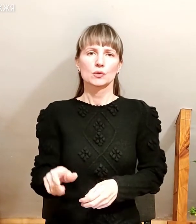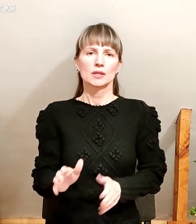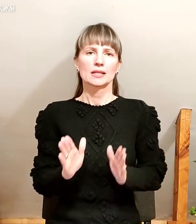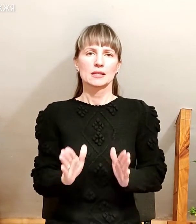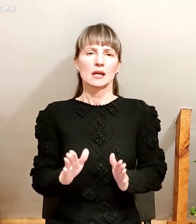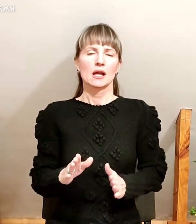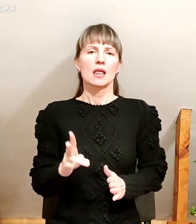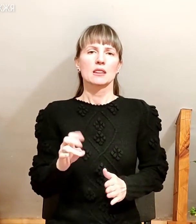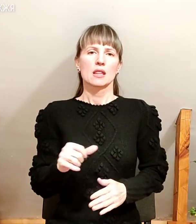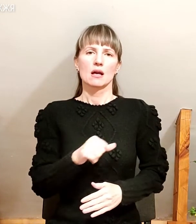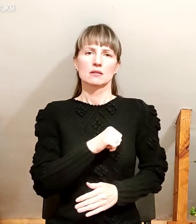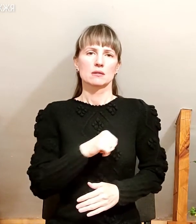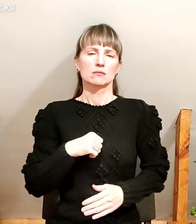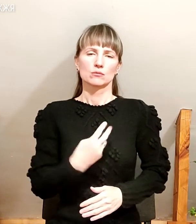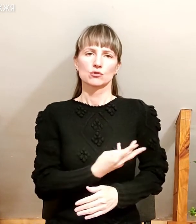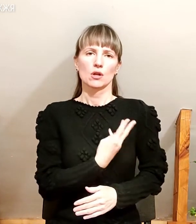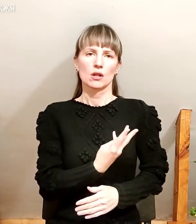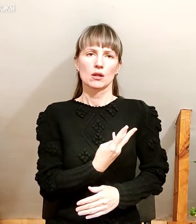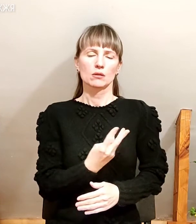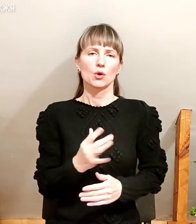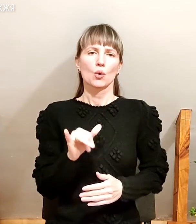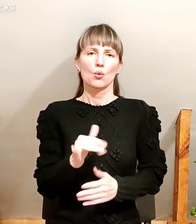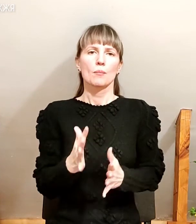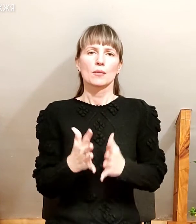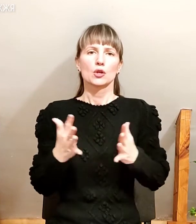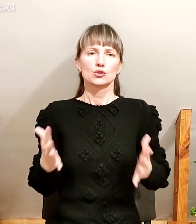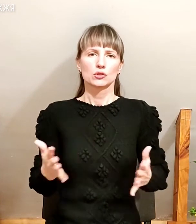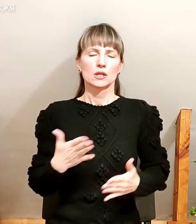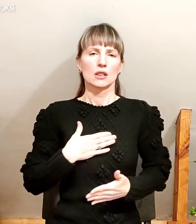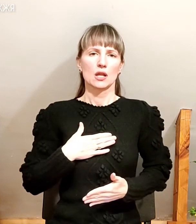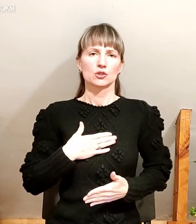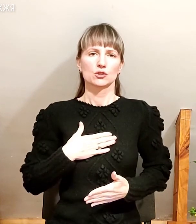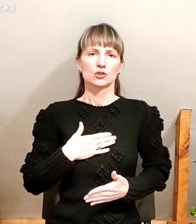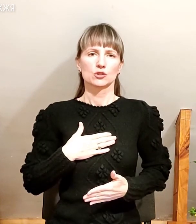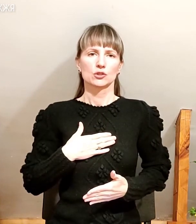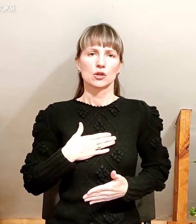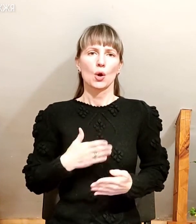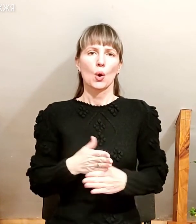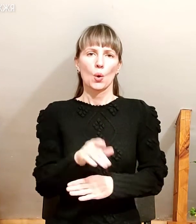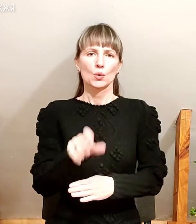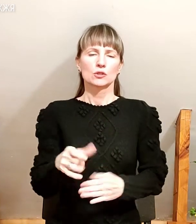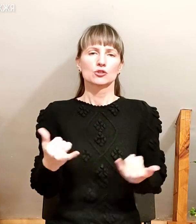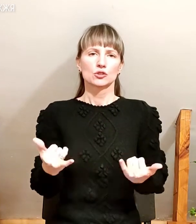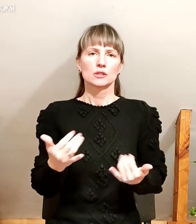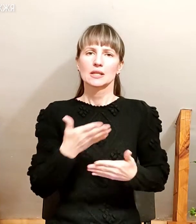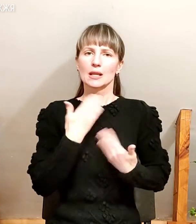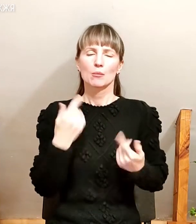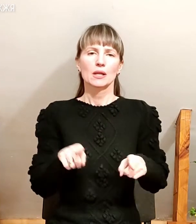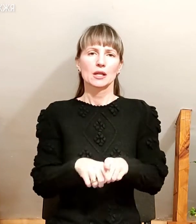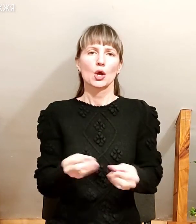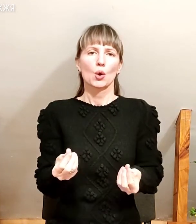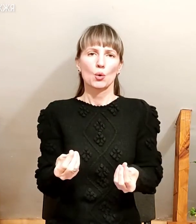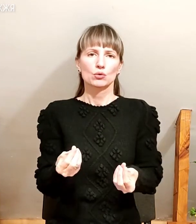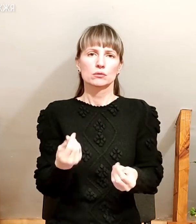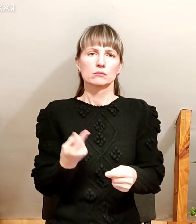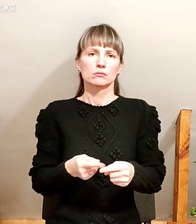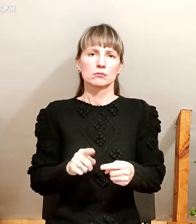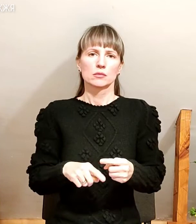добровільних засадах. У більшості наших гостей наразі нема таких грошей, тому ми просто не беремо гроші. На їжу ми